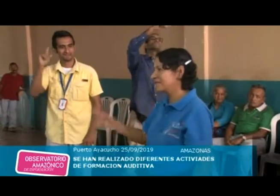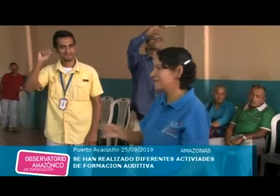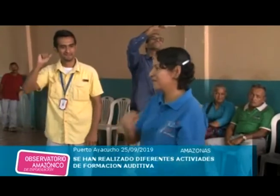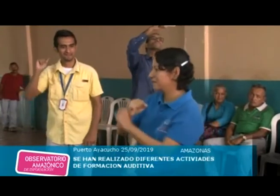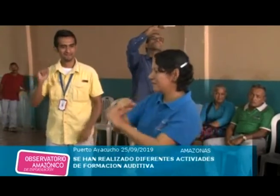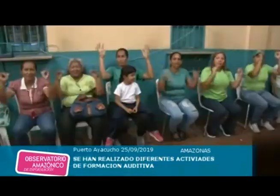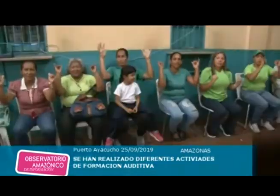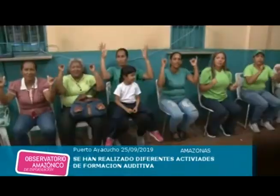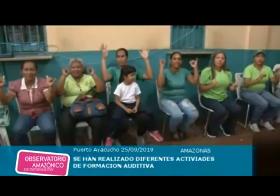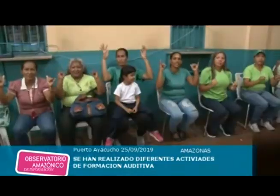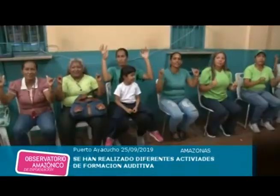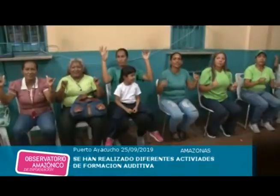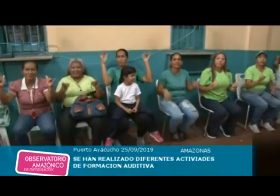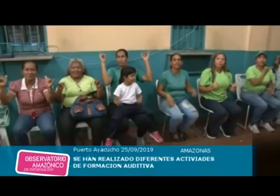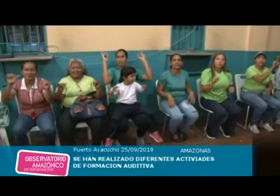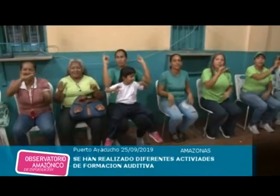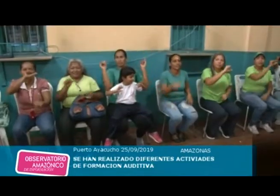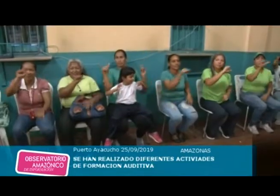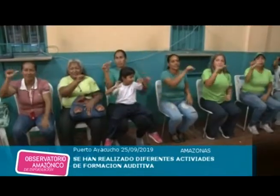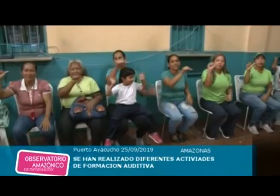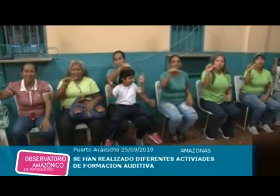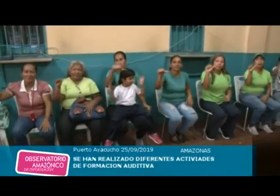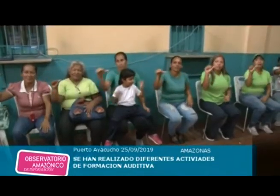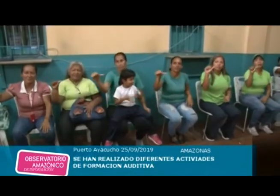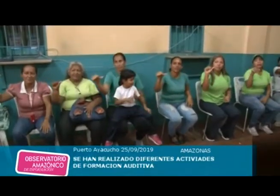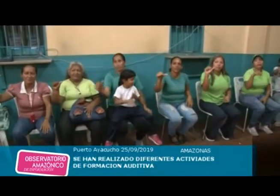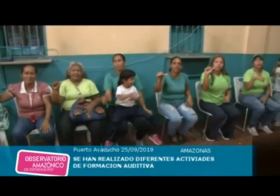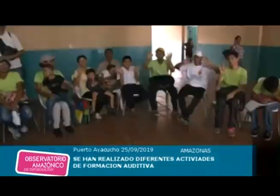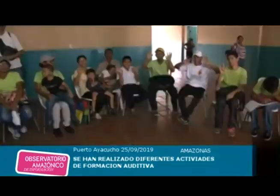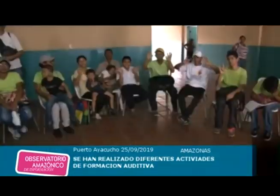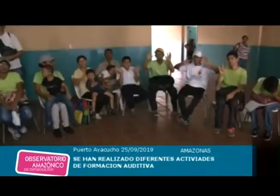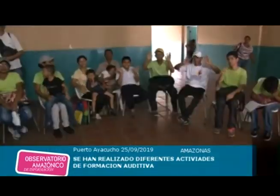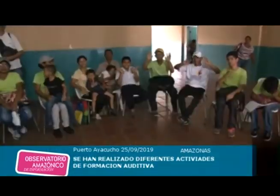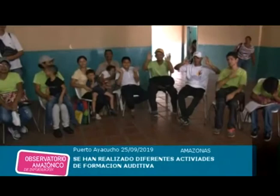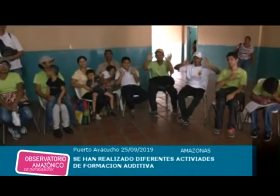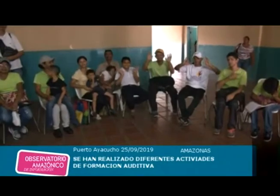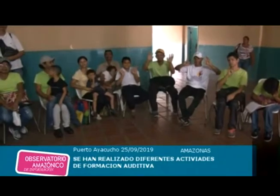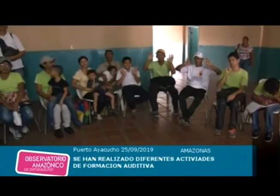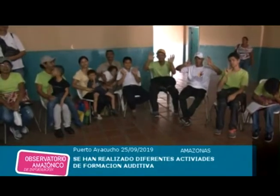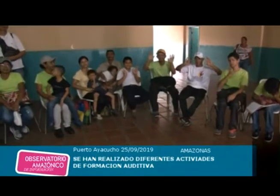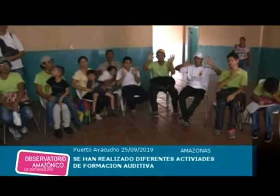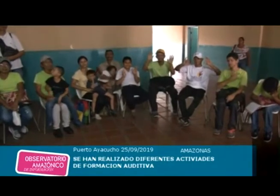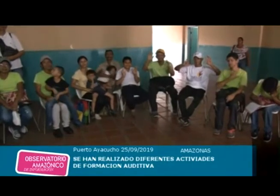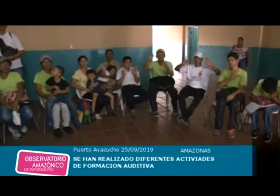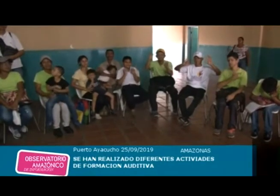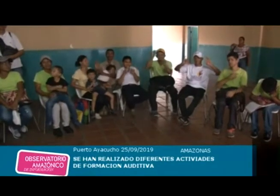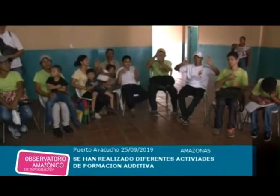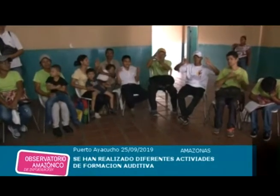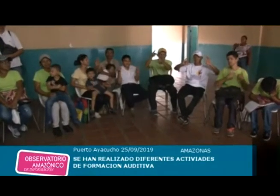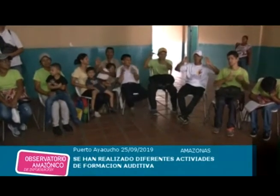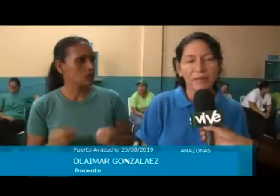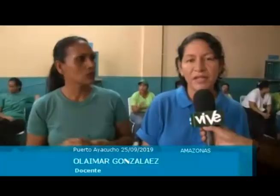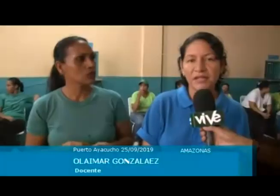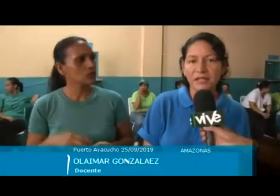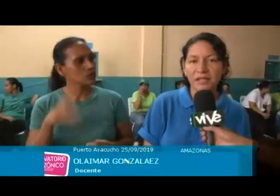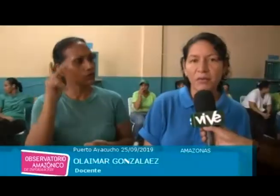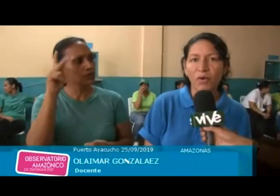Unidad Educativa Especial Madre María de San José, el colectivo de personal directivo, docente, administrativo,